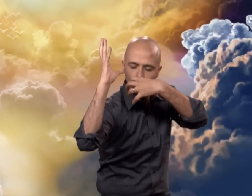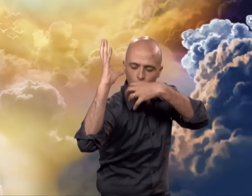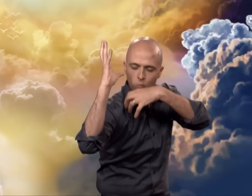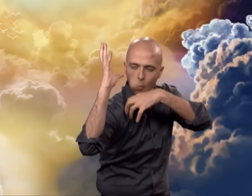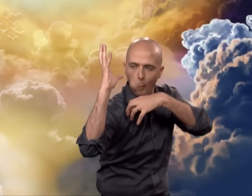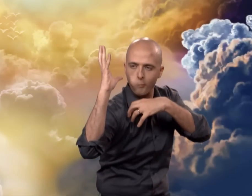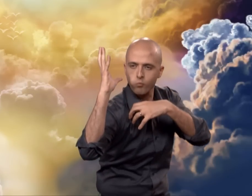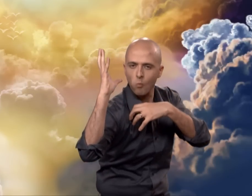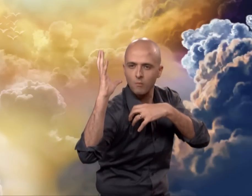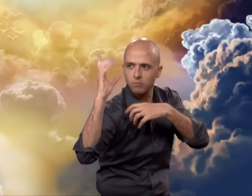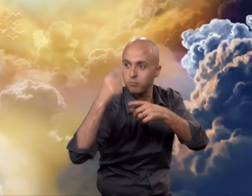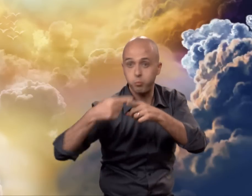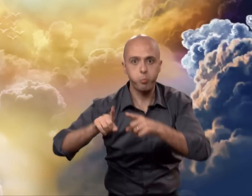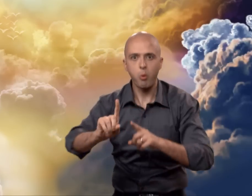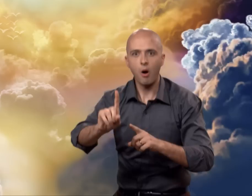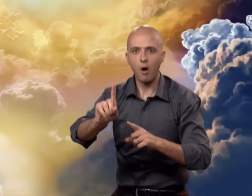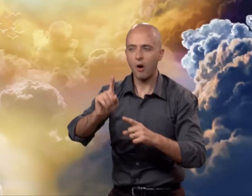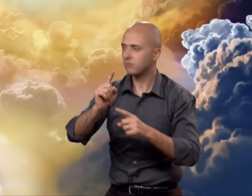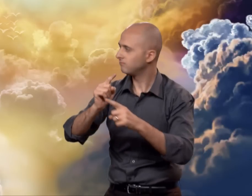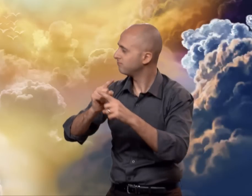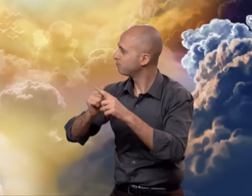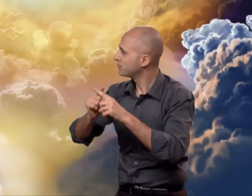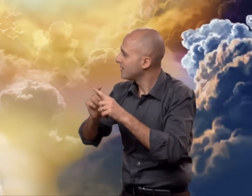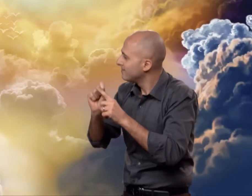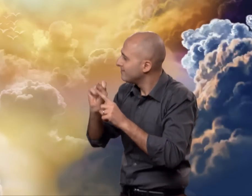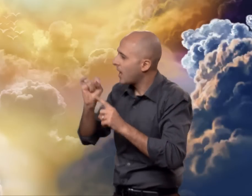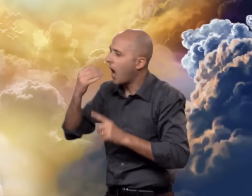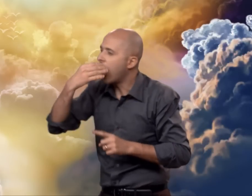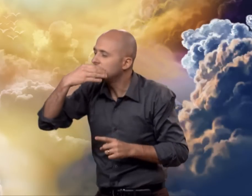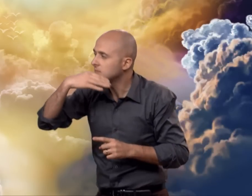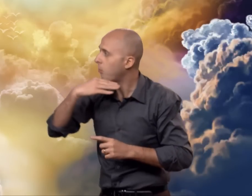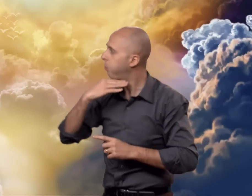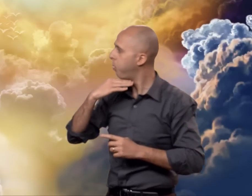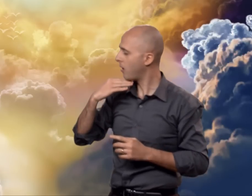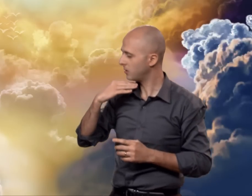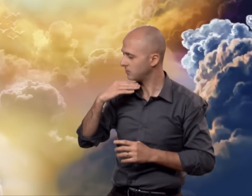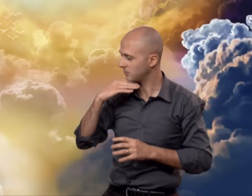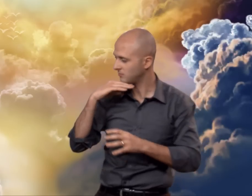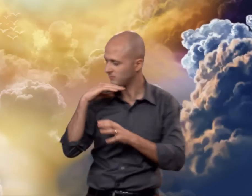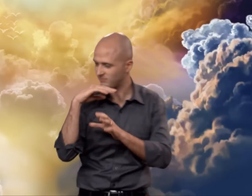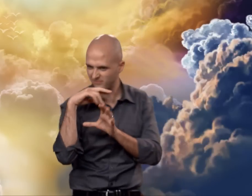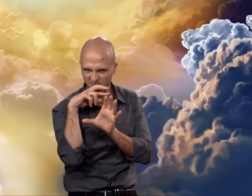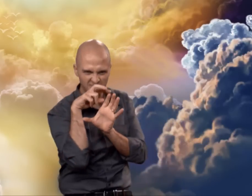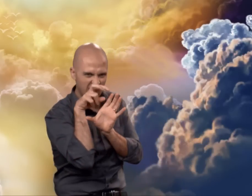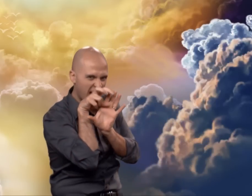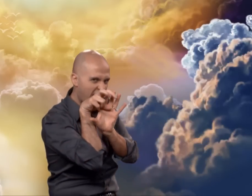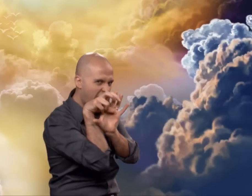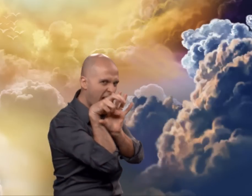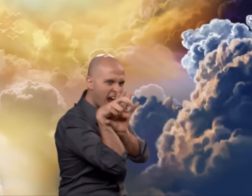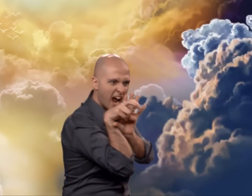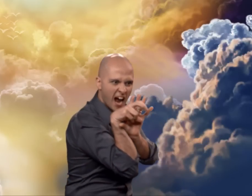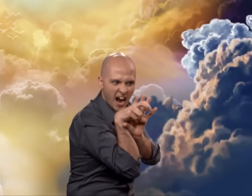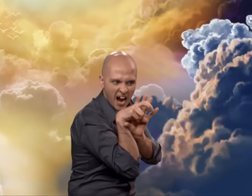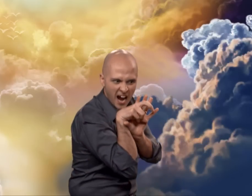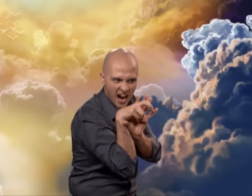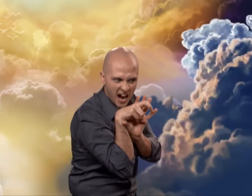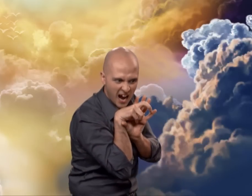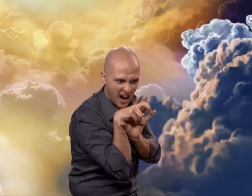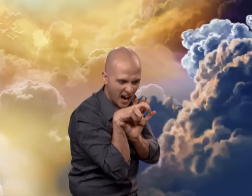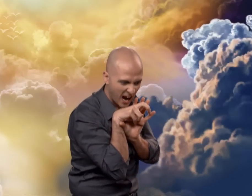Mas Deus disse: não comam do fruto da árvore que está no meio do jardim, nem toquem nele, do contrário vocês